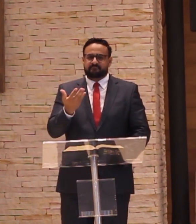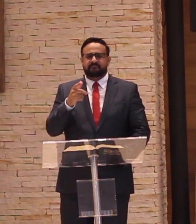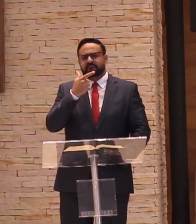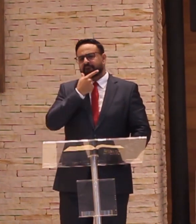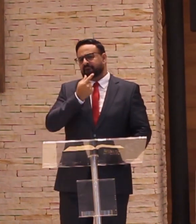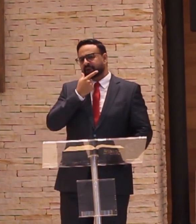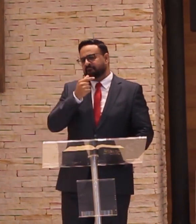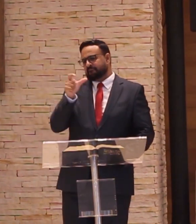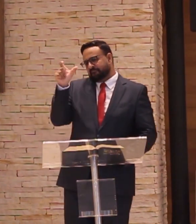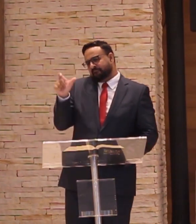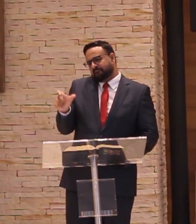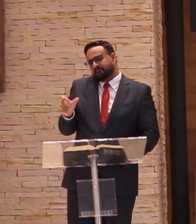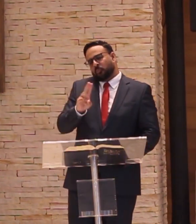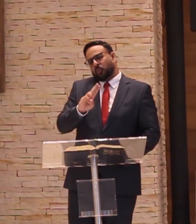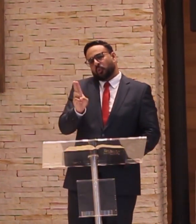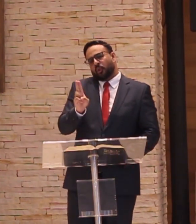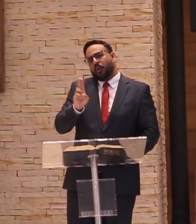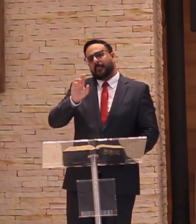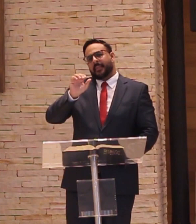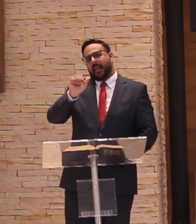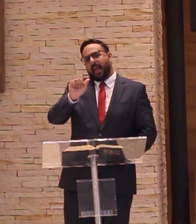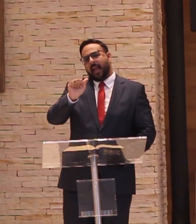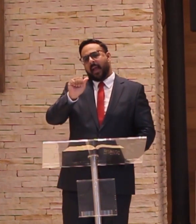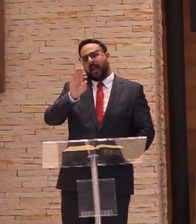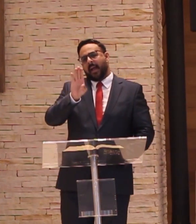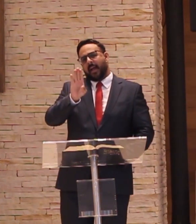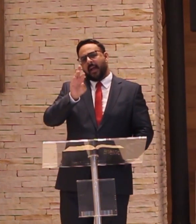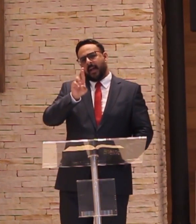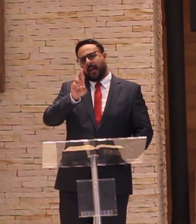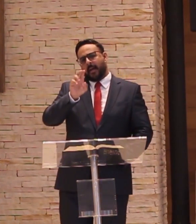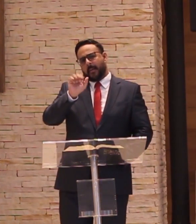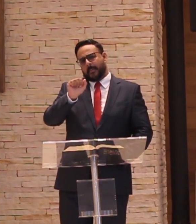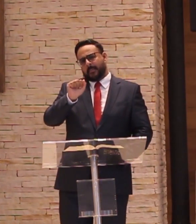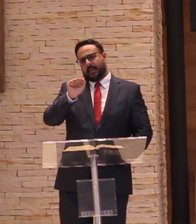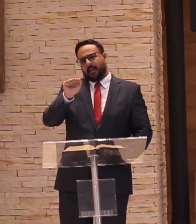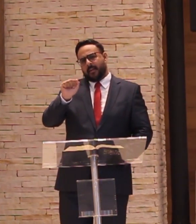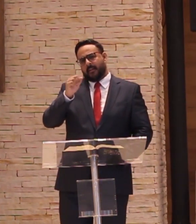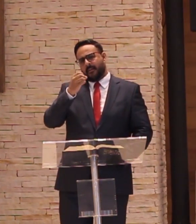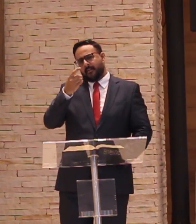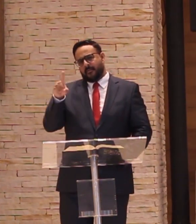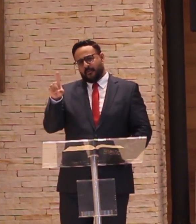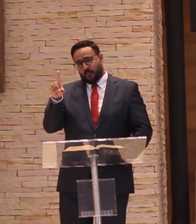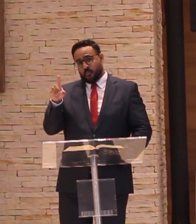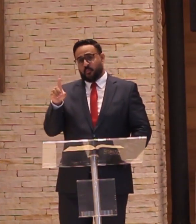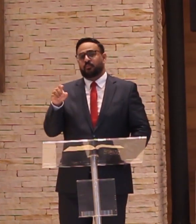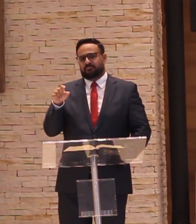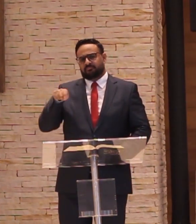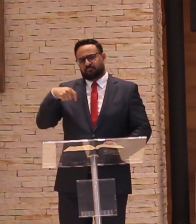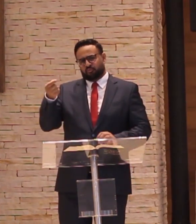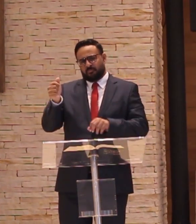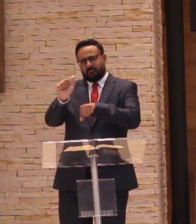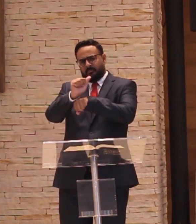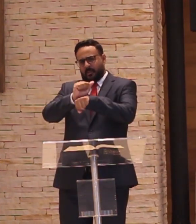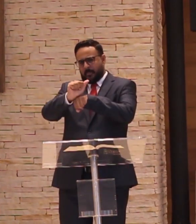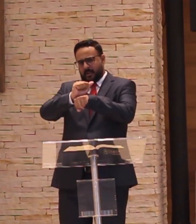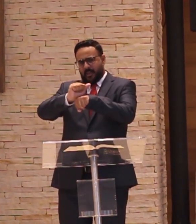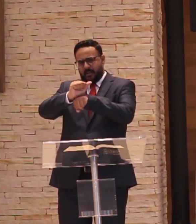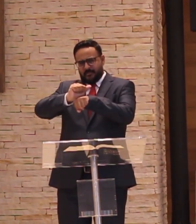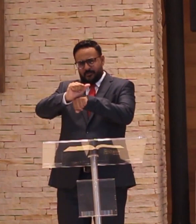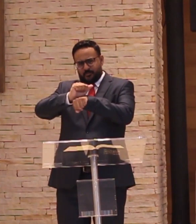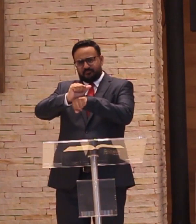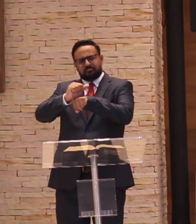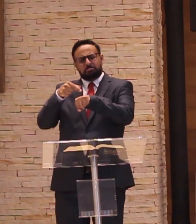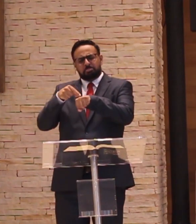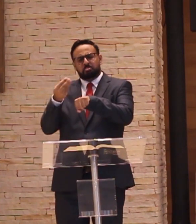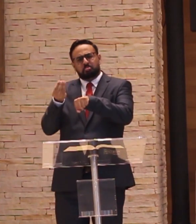fala justamente sobre isso, essa relação de pais e filhos. Existia um homem cujo nome era Abraão, o sinal